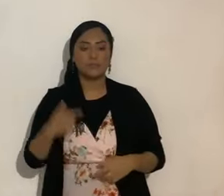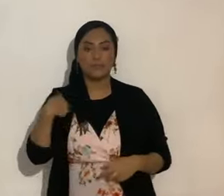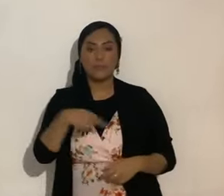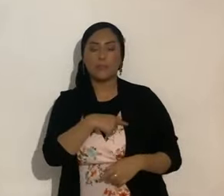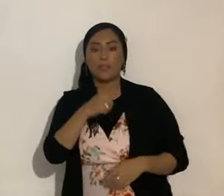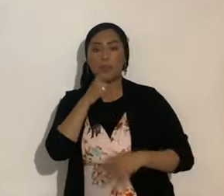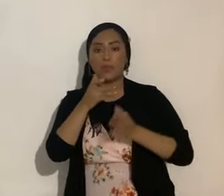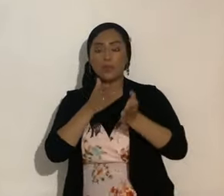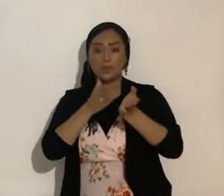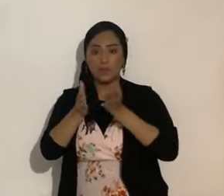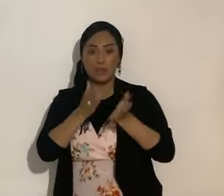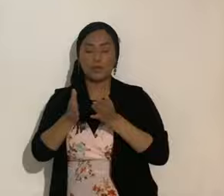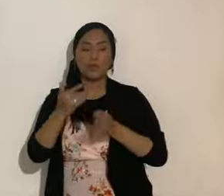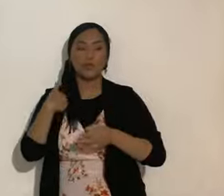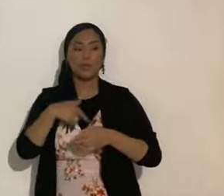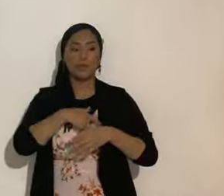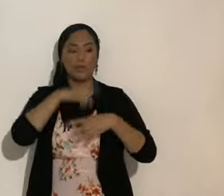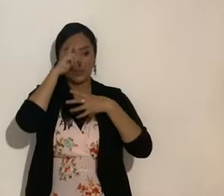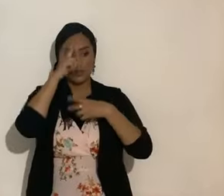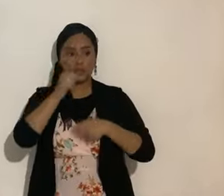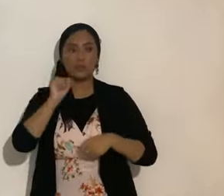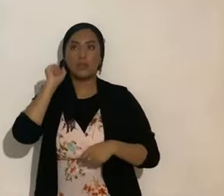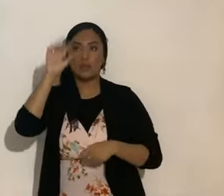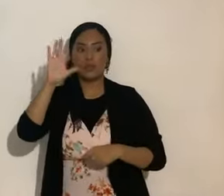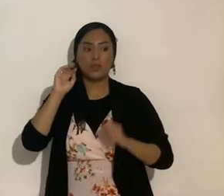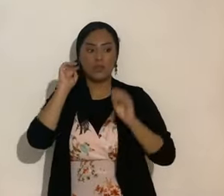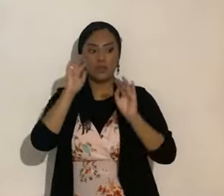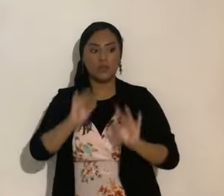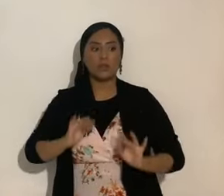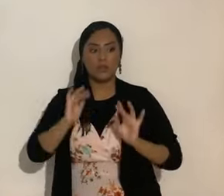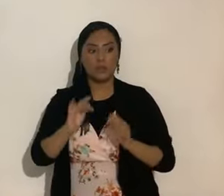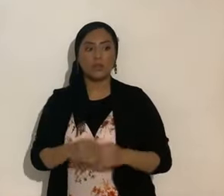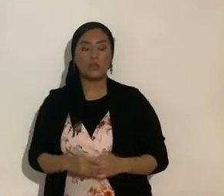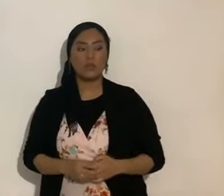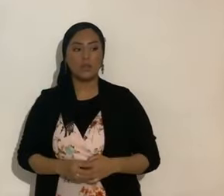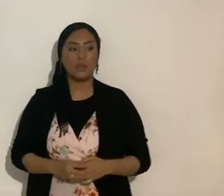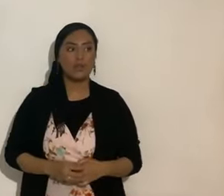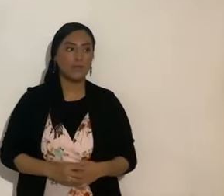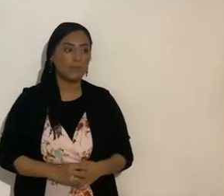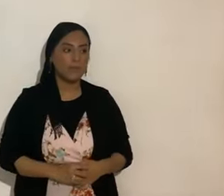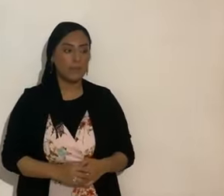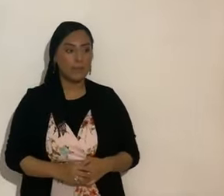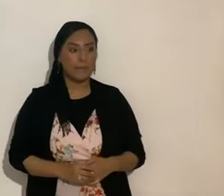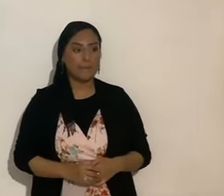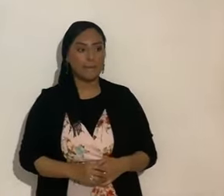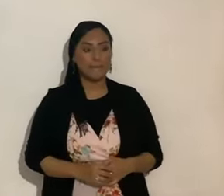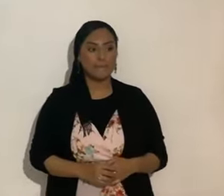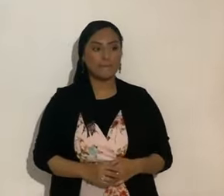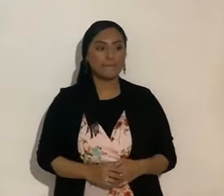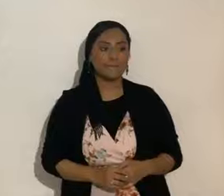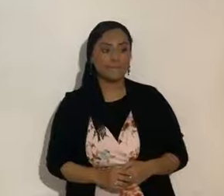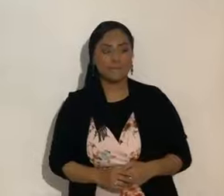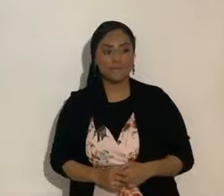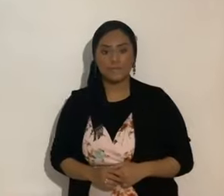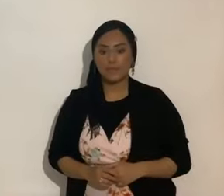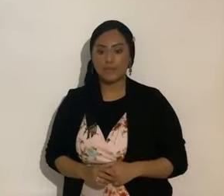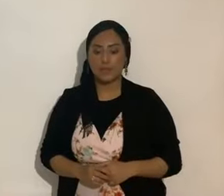servimos confiamos en su gracia. Hay un video que le titulé, ya está, se ve ese